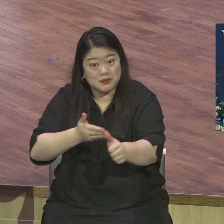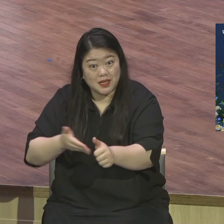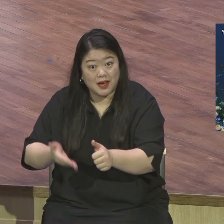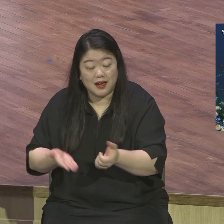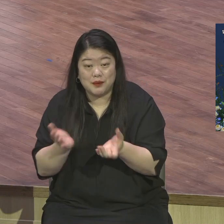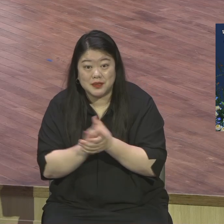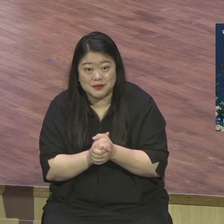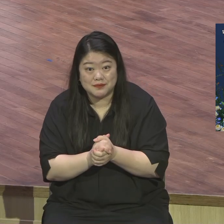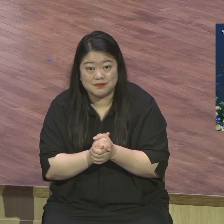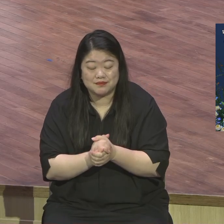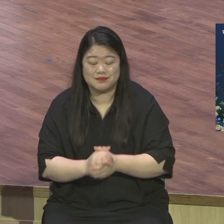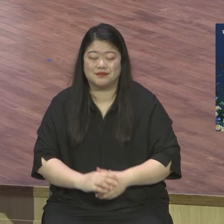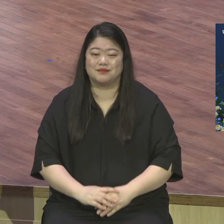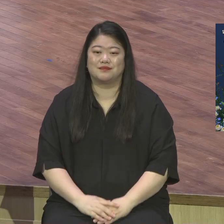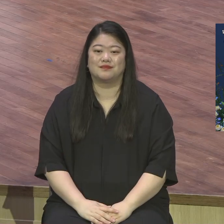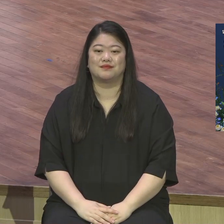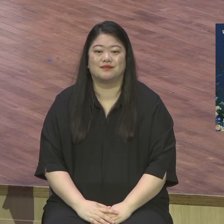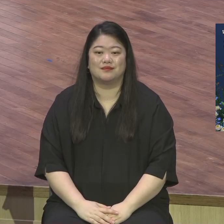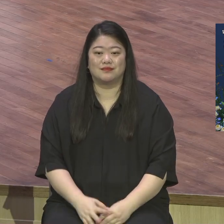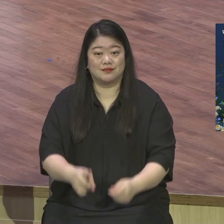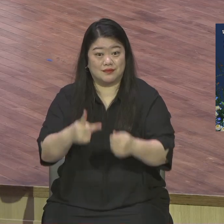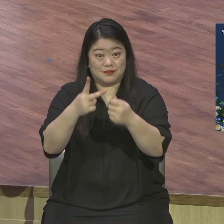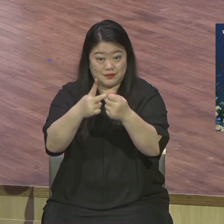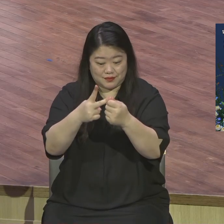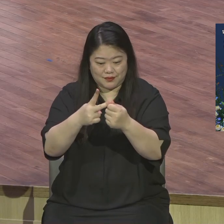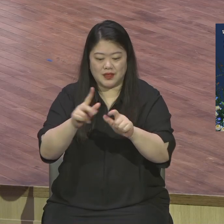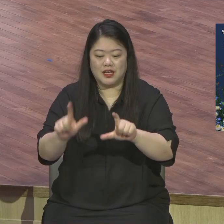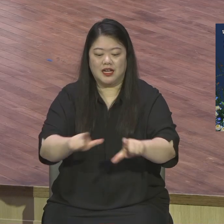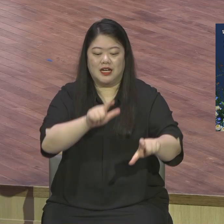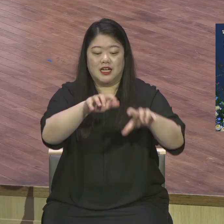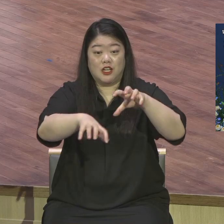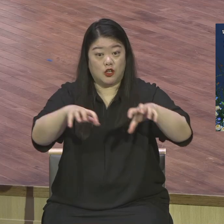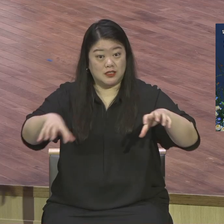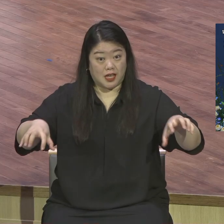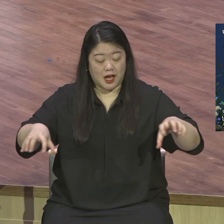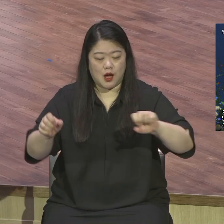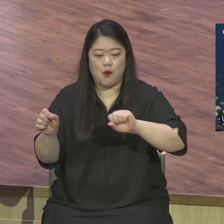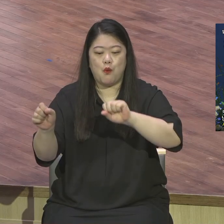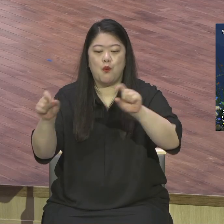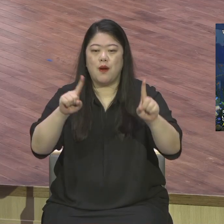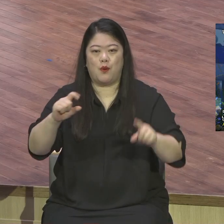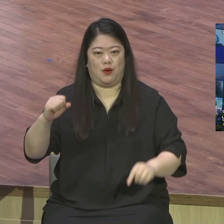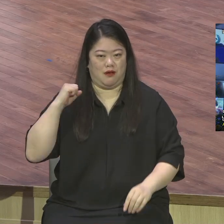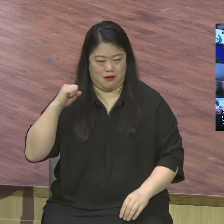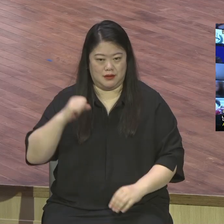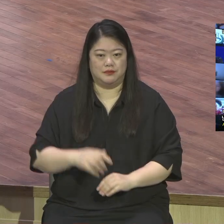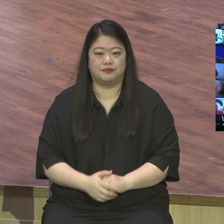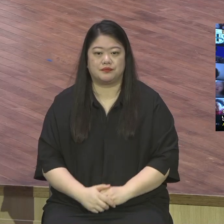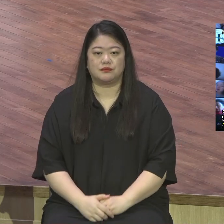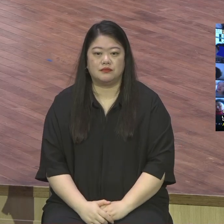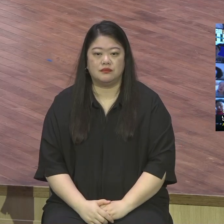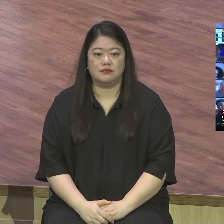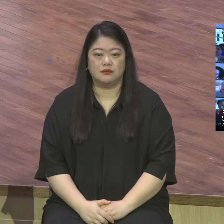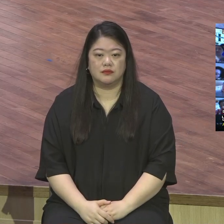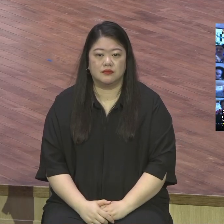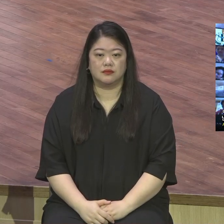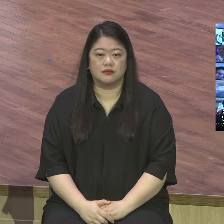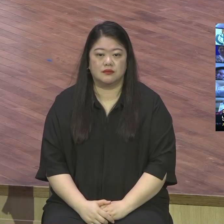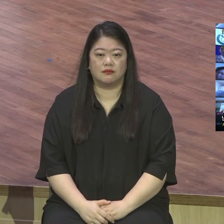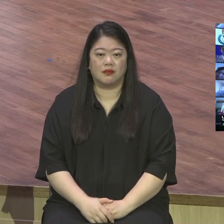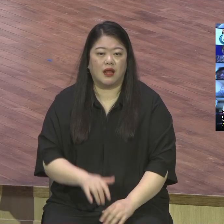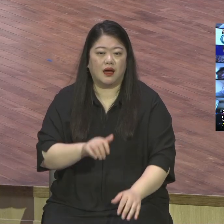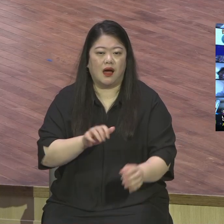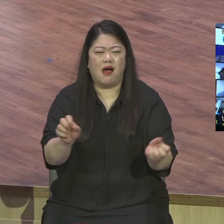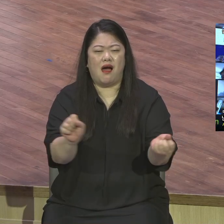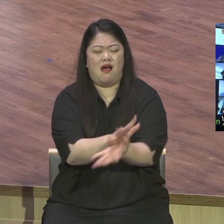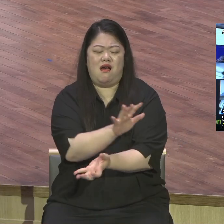축복합니다 두 번째로 현장 회복력입니다 6절에서 8절 봅니다 난리와 난리 소문을